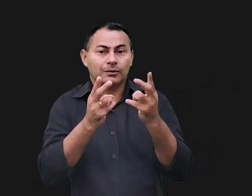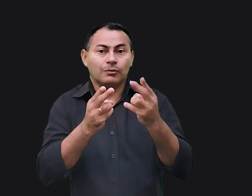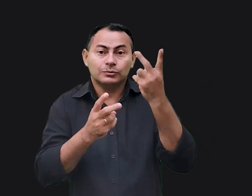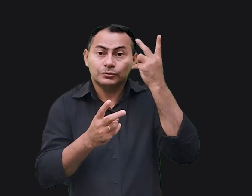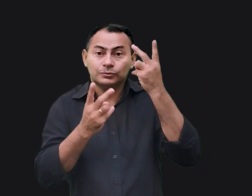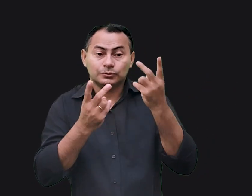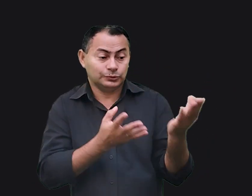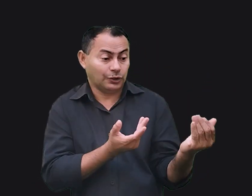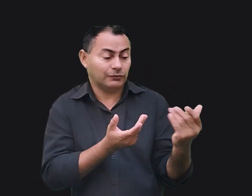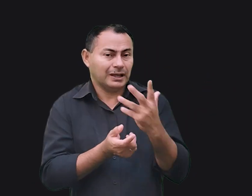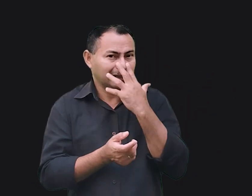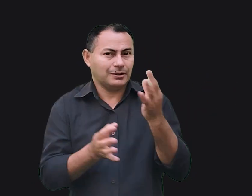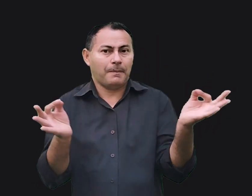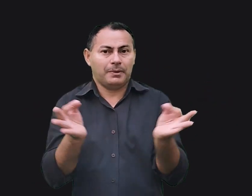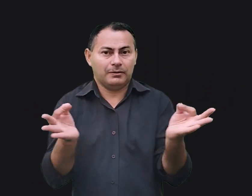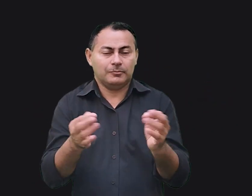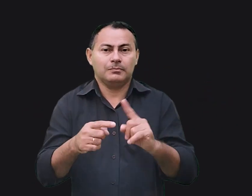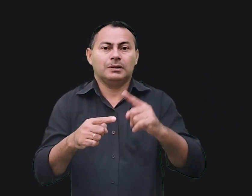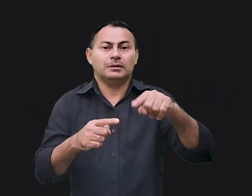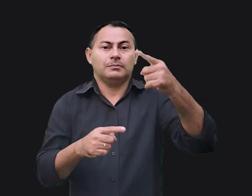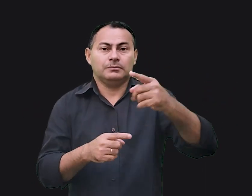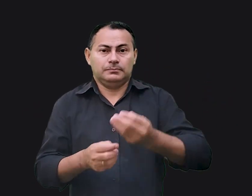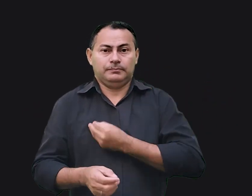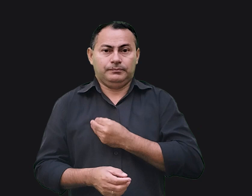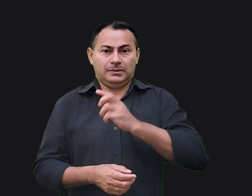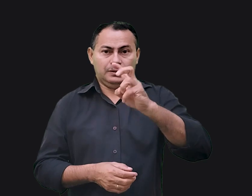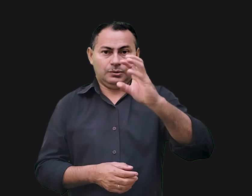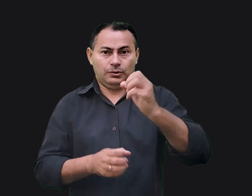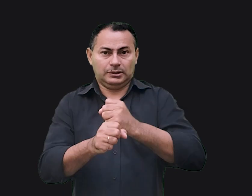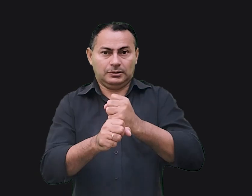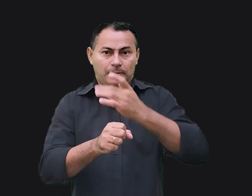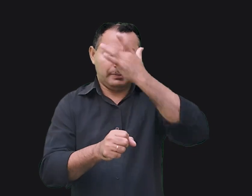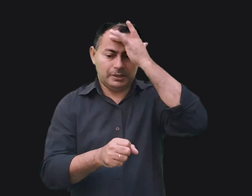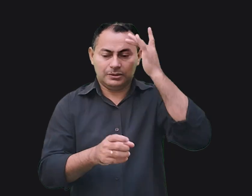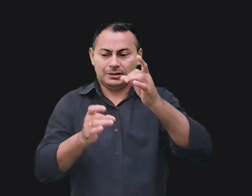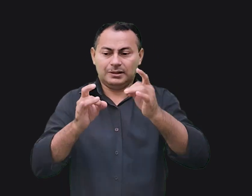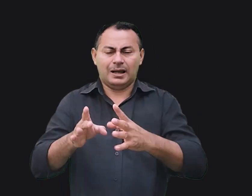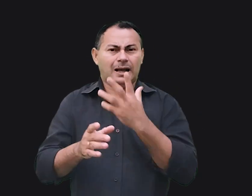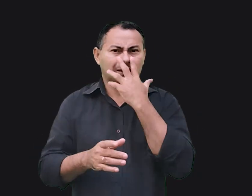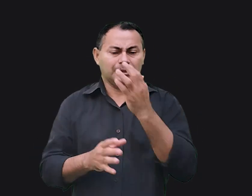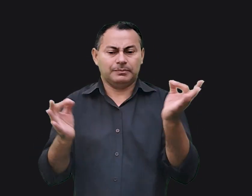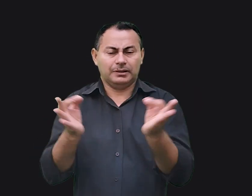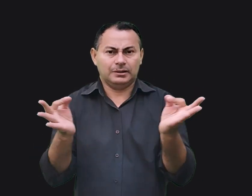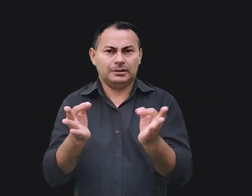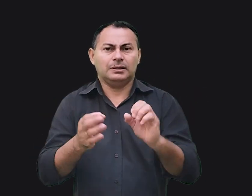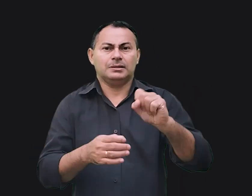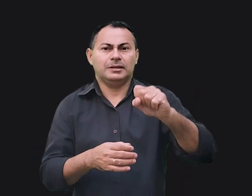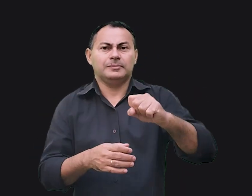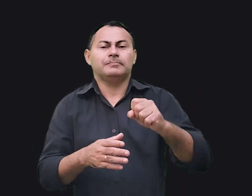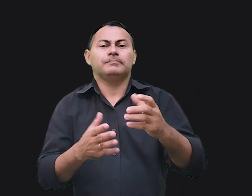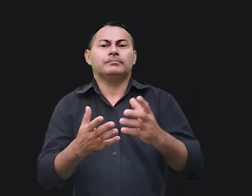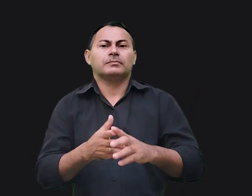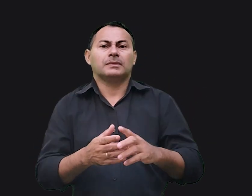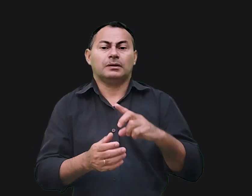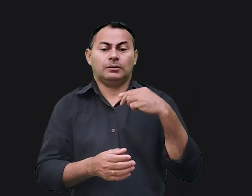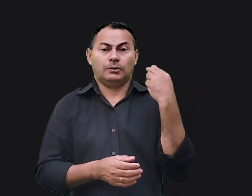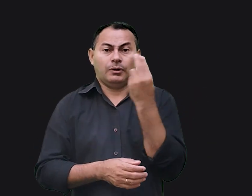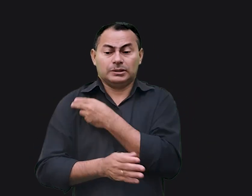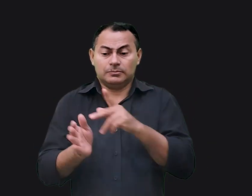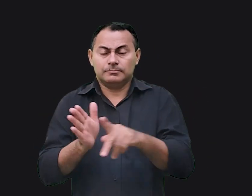jovens acharem que são perfeitos. Mas depois de viver uns 50 anos, as pessoas deixam de se achar tão perfeitas assim. Nossa própria